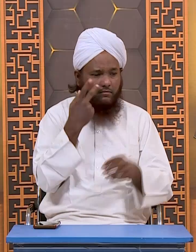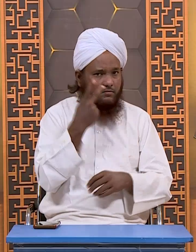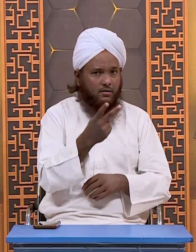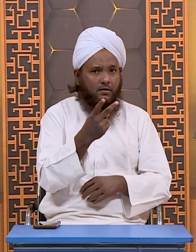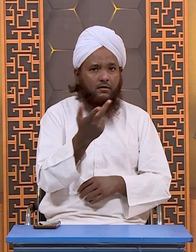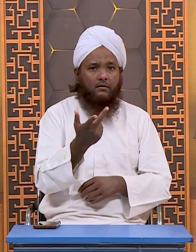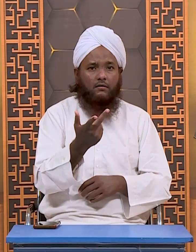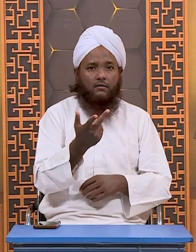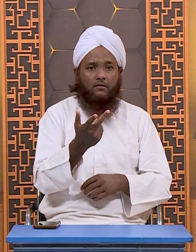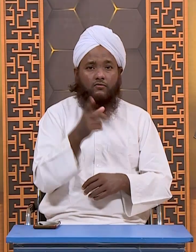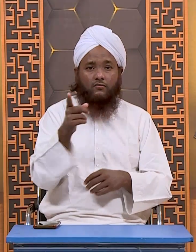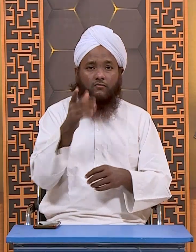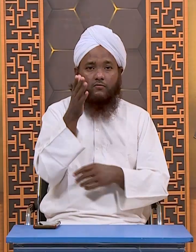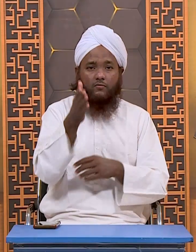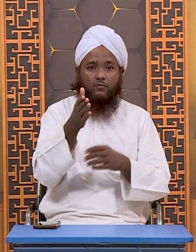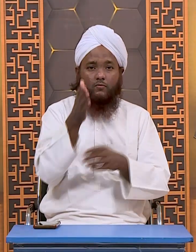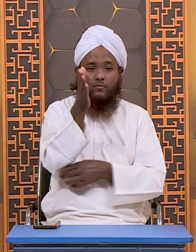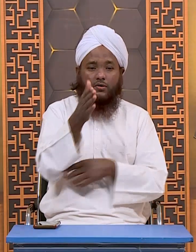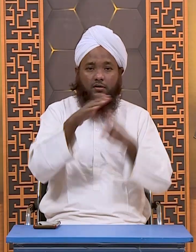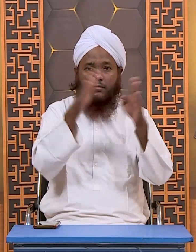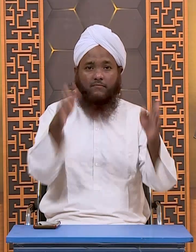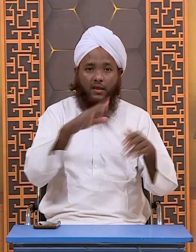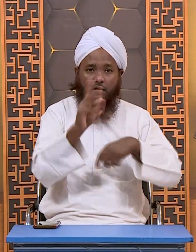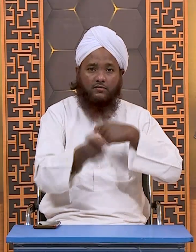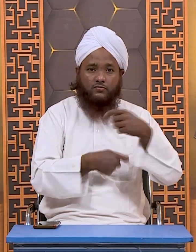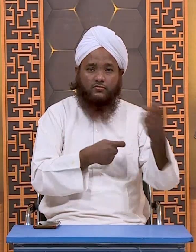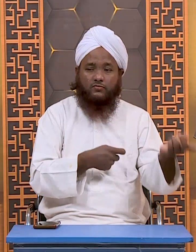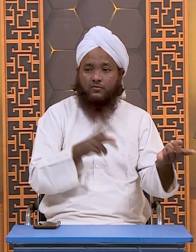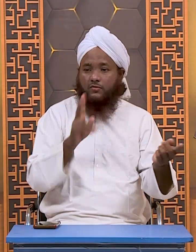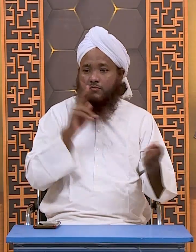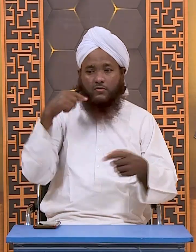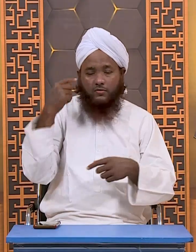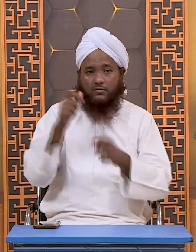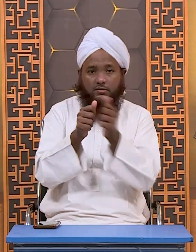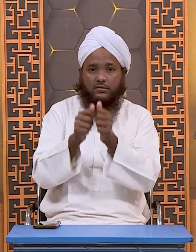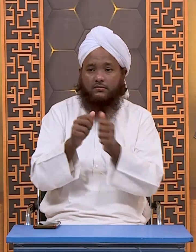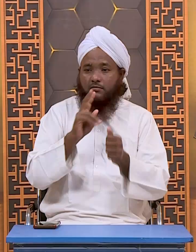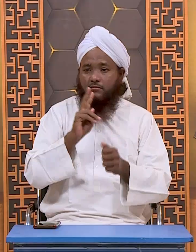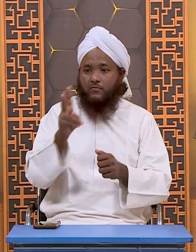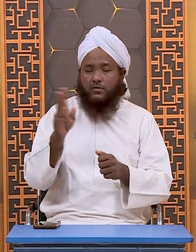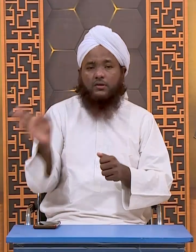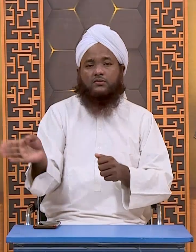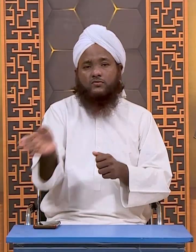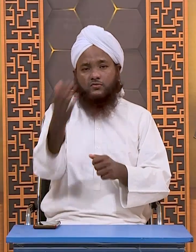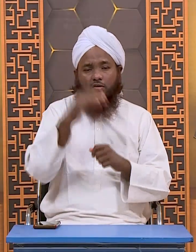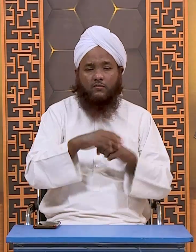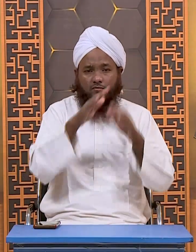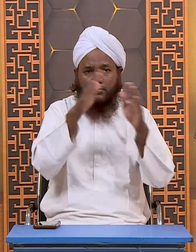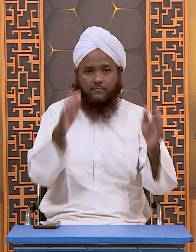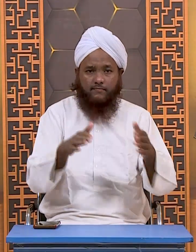نہیں ہے. آپ رضی اللہ تعالیٰ عنہ نے اپنے غلام کو بھیجا، کہا کہ جاؤ بازار سے مہار خرید کے لے کر آؤ. وہ بازار جاتا ہے،